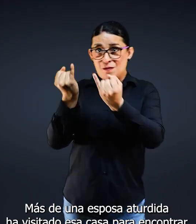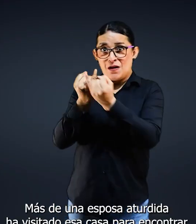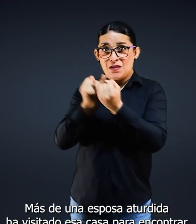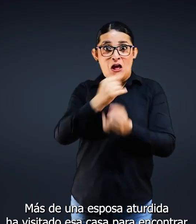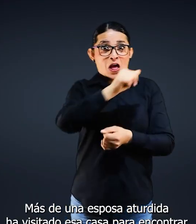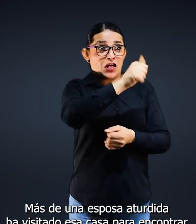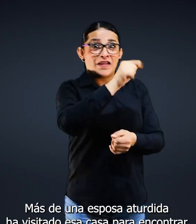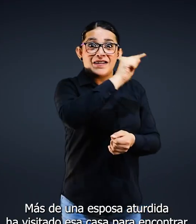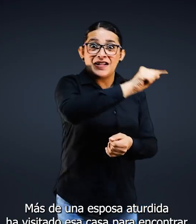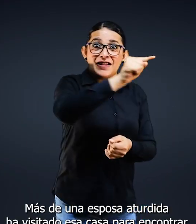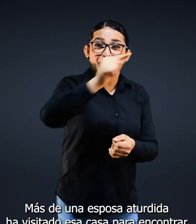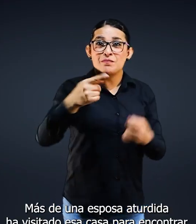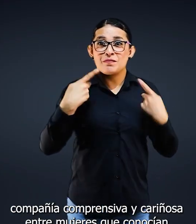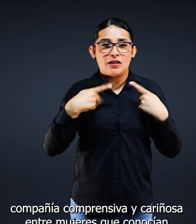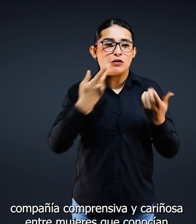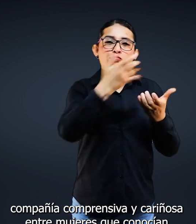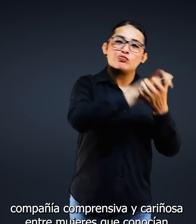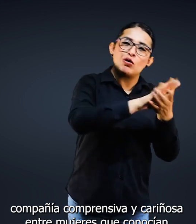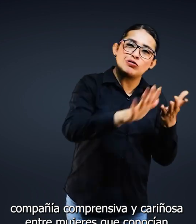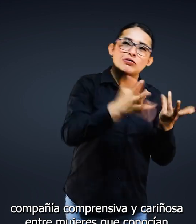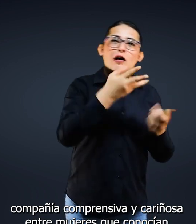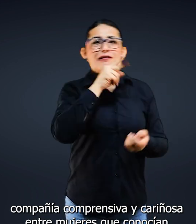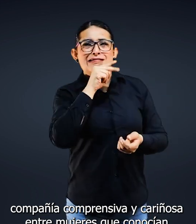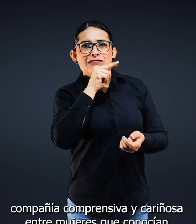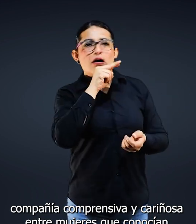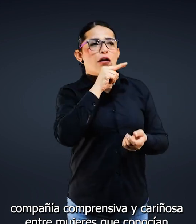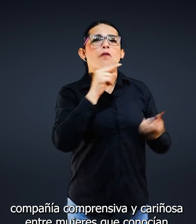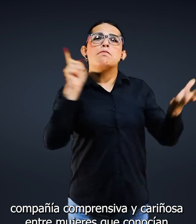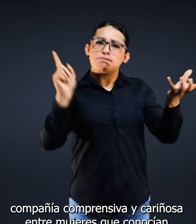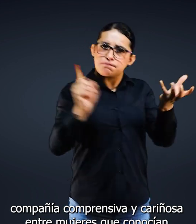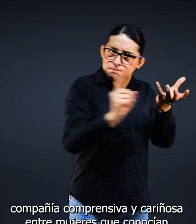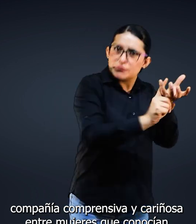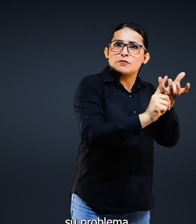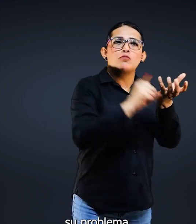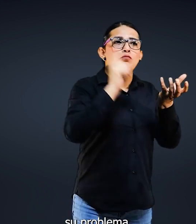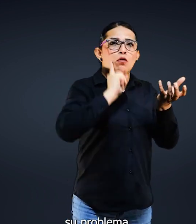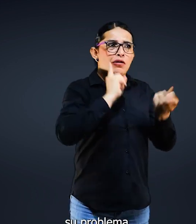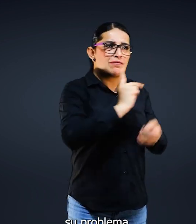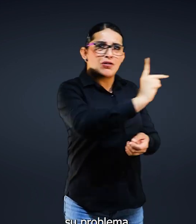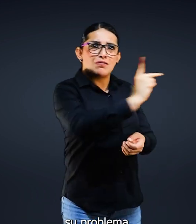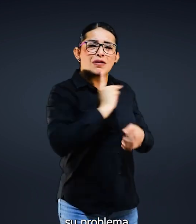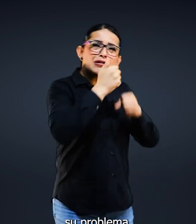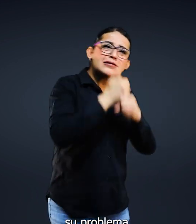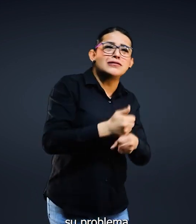ha visitado esa casa para encontrar compañía comprensiva y cariñosa entre mujeres que conocían su problema,